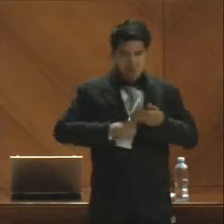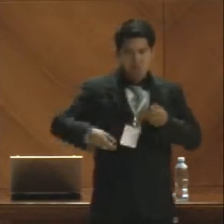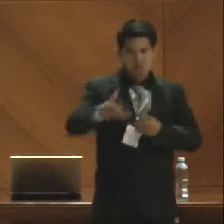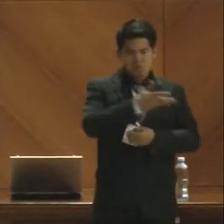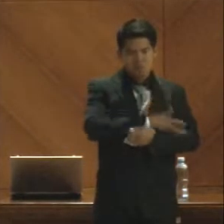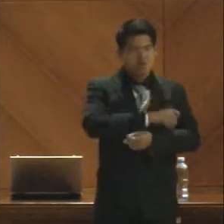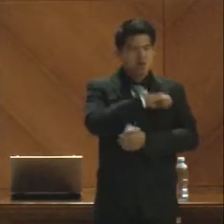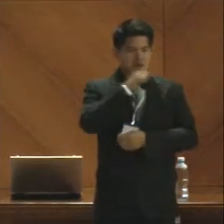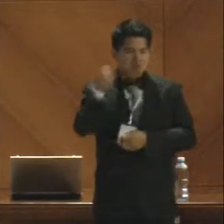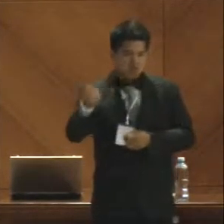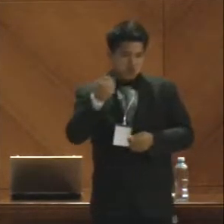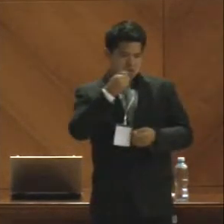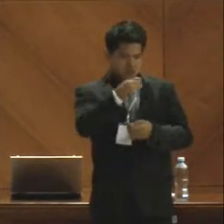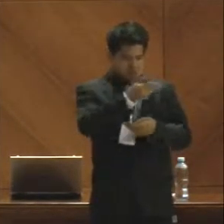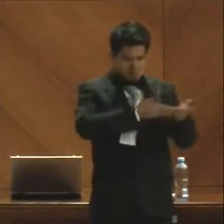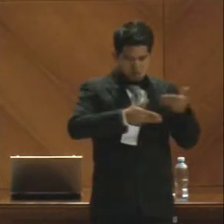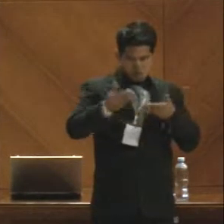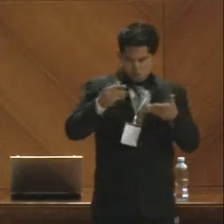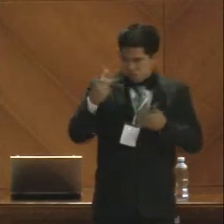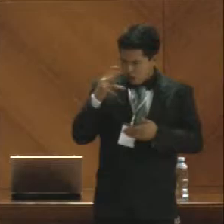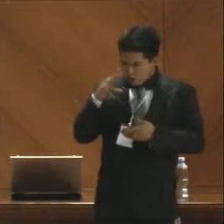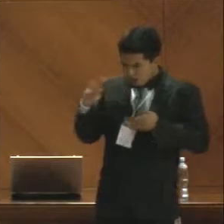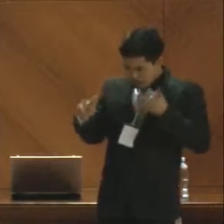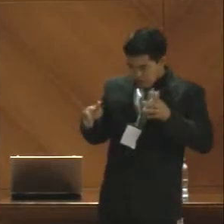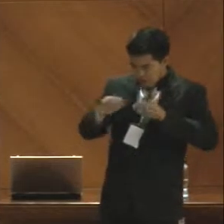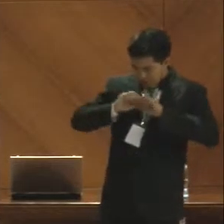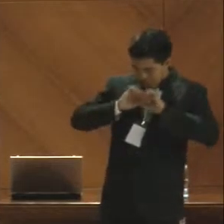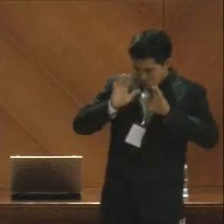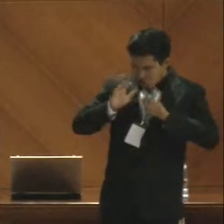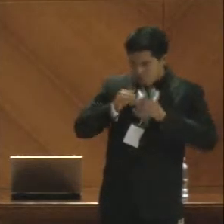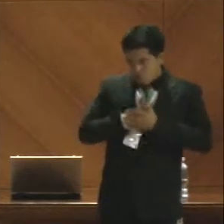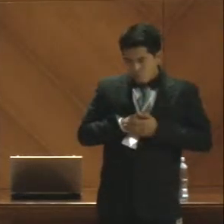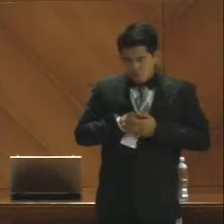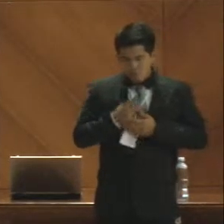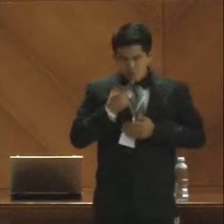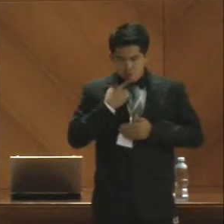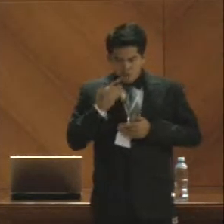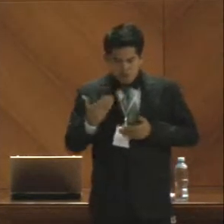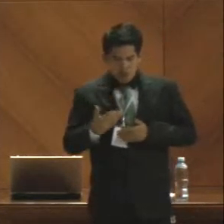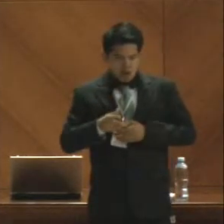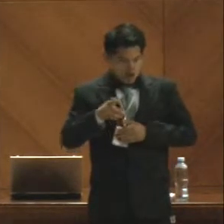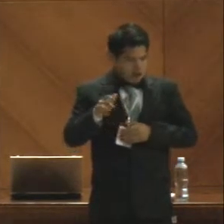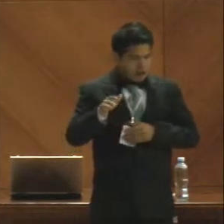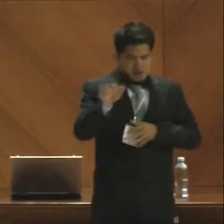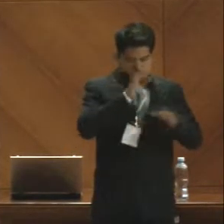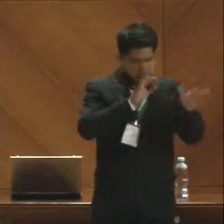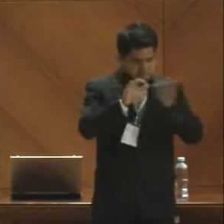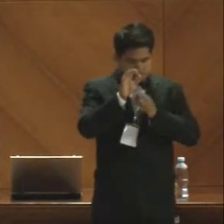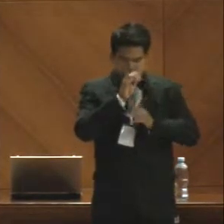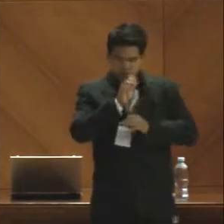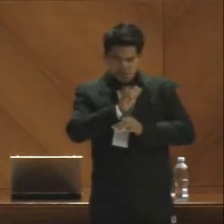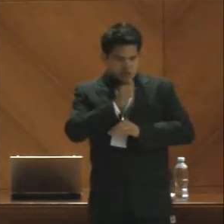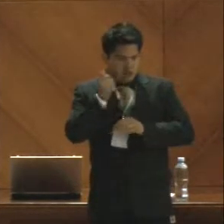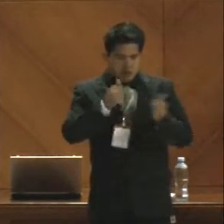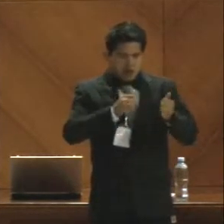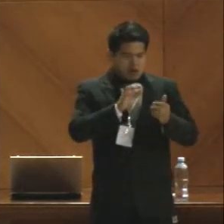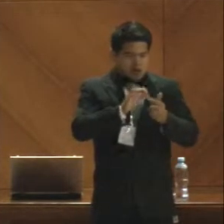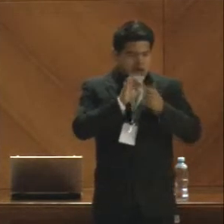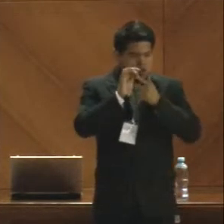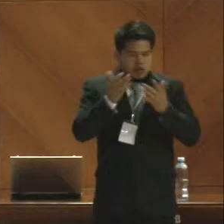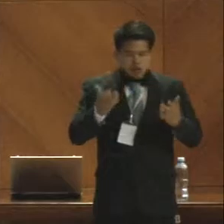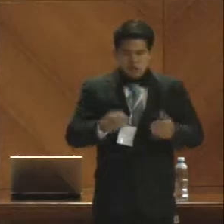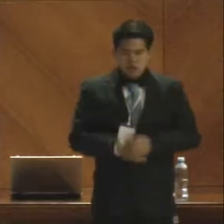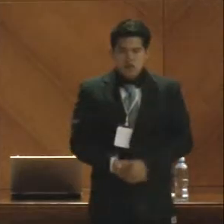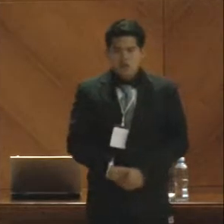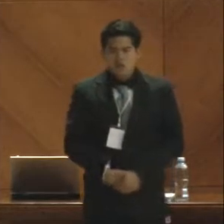otras empresas pueden ver cómo está hecho el sistema y yo como institución pública puedo escoger el mejor proveedor. ¿Sí? Y